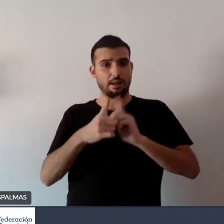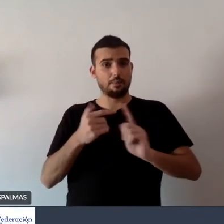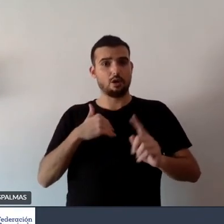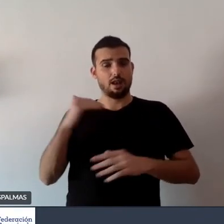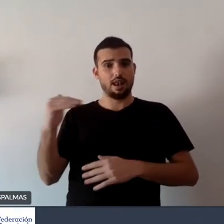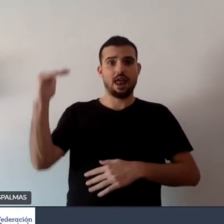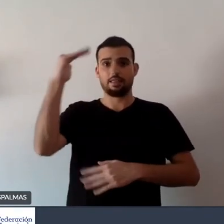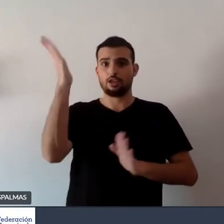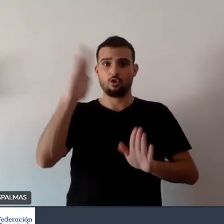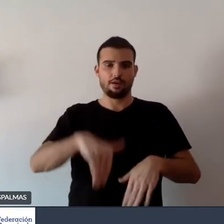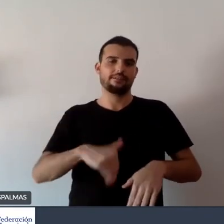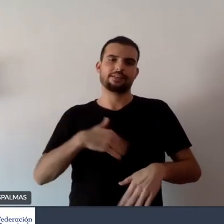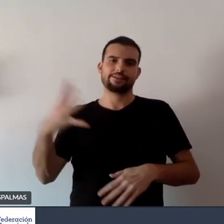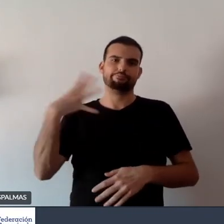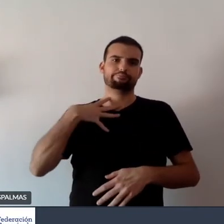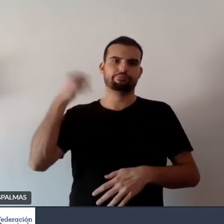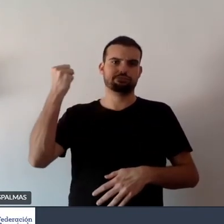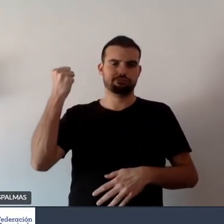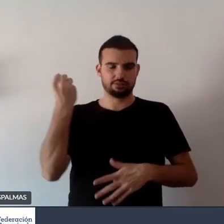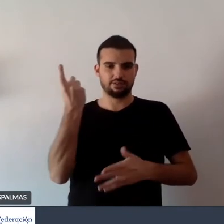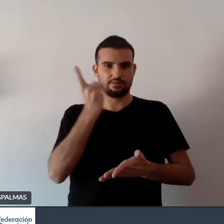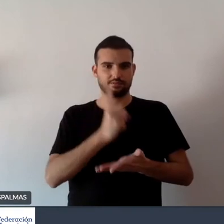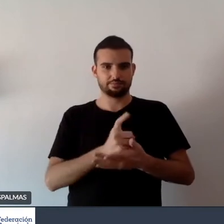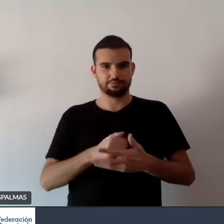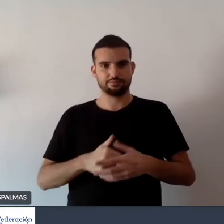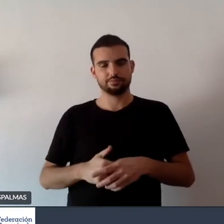pilla. En el lado contrario,